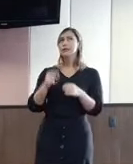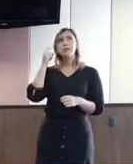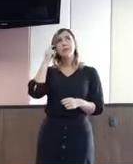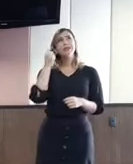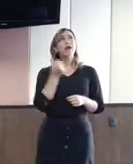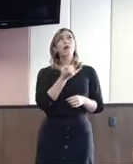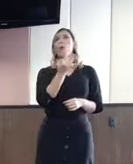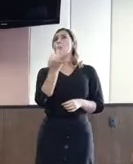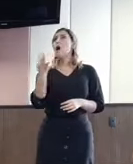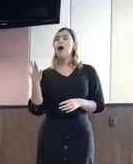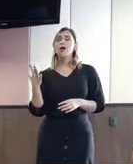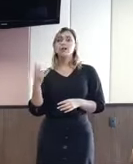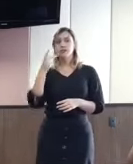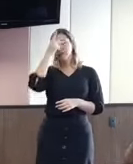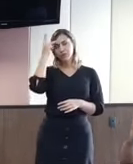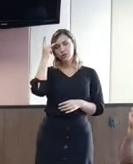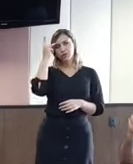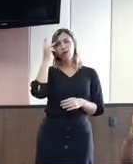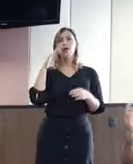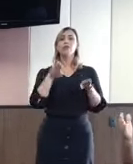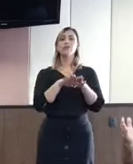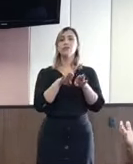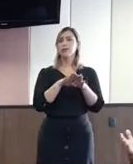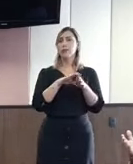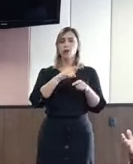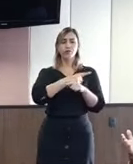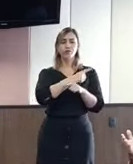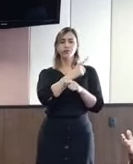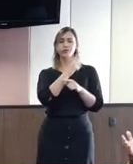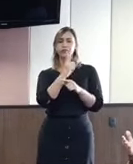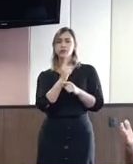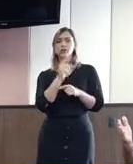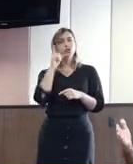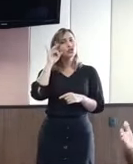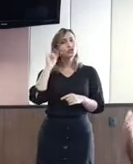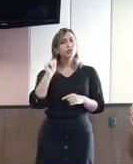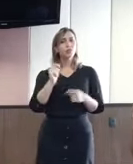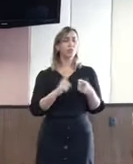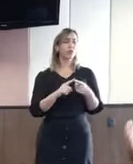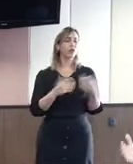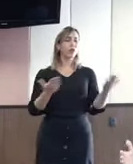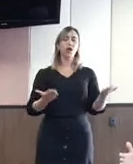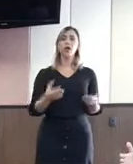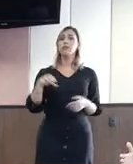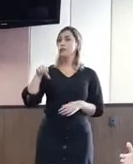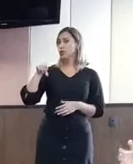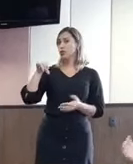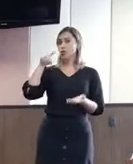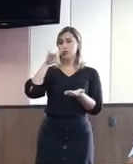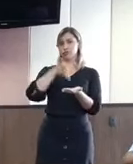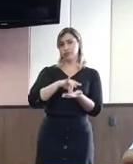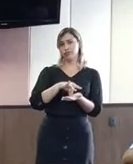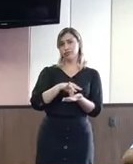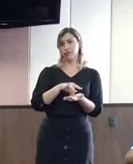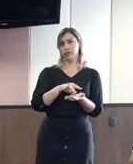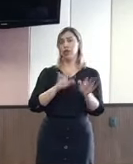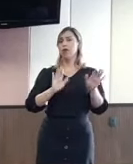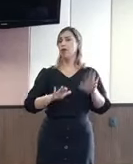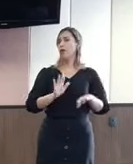casos vamos ter, quando vai ser o pico, com um pequeno número de pacientes confirmados. Vocês viram agora, nós temos 9 pacientes confirmados. Então,